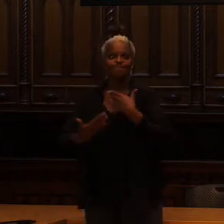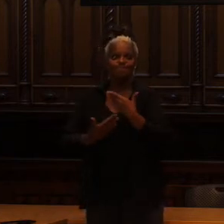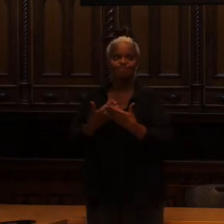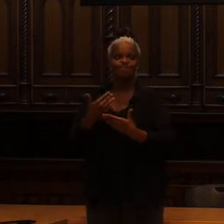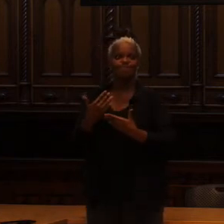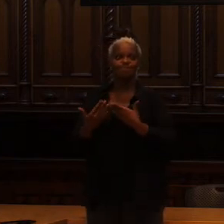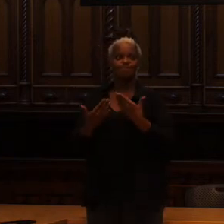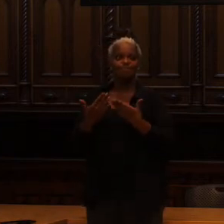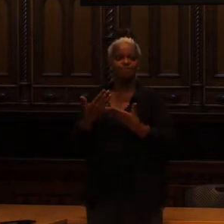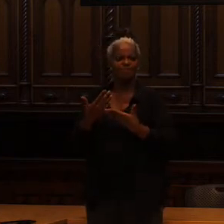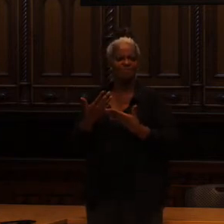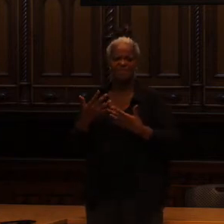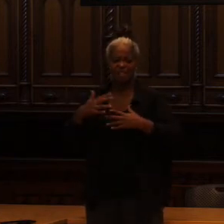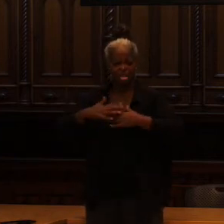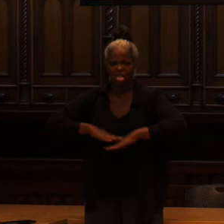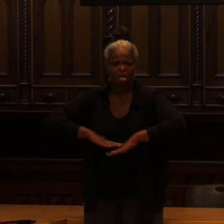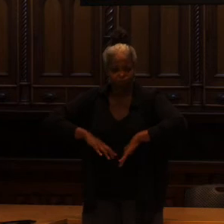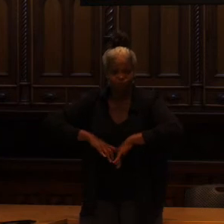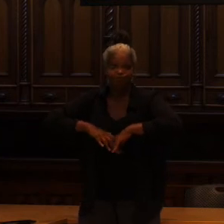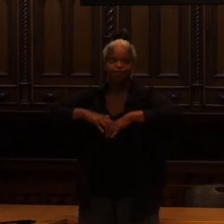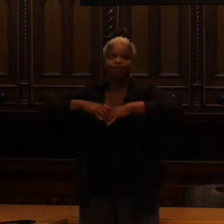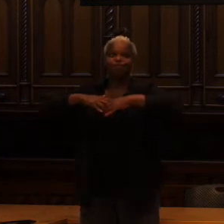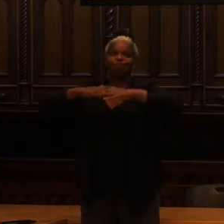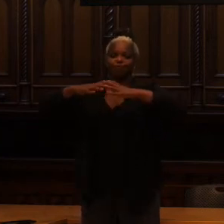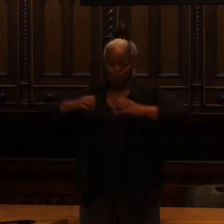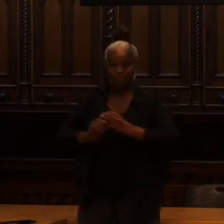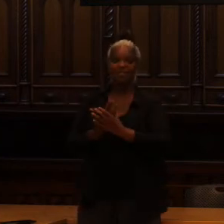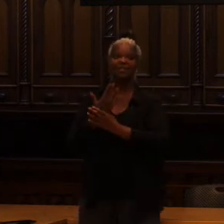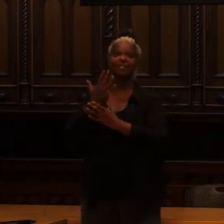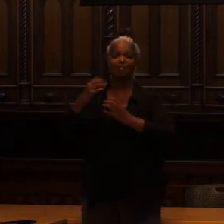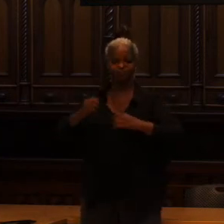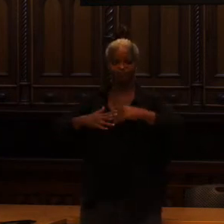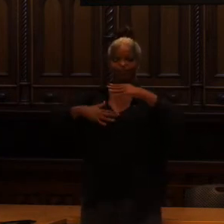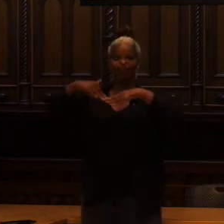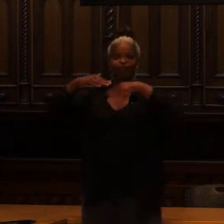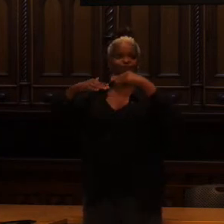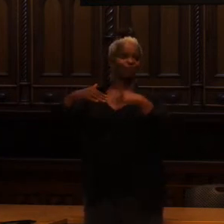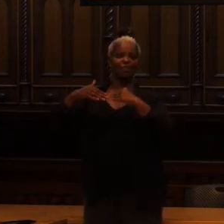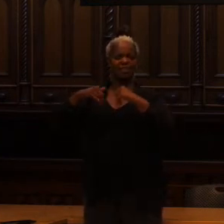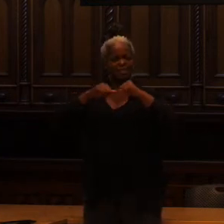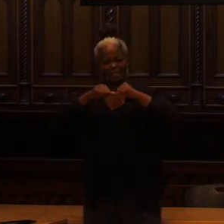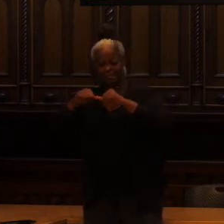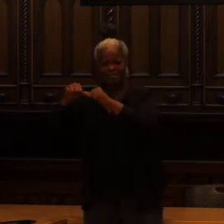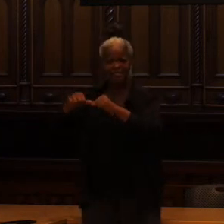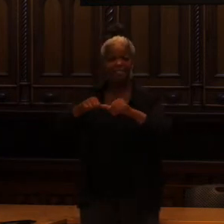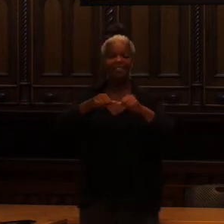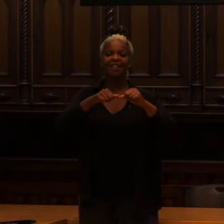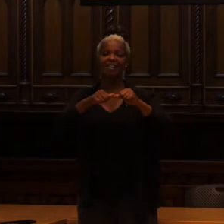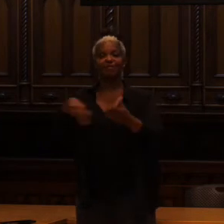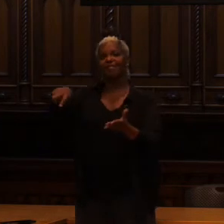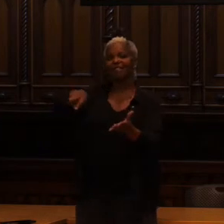seront assouvis. Non, jamais je ne cesserai de vouloir danser, de